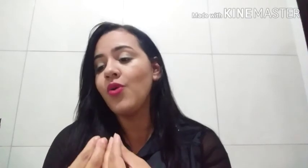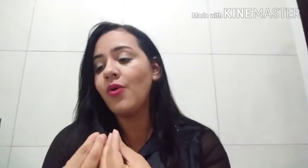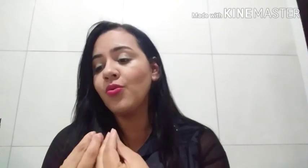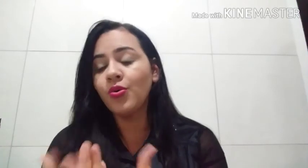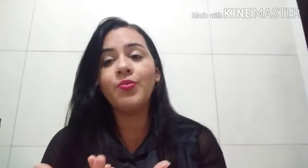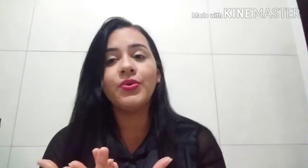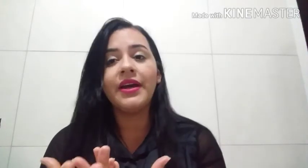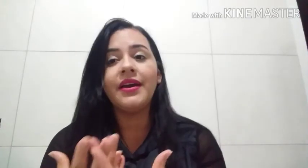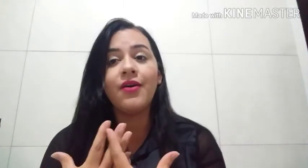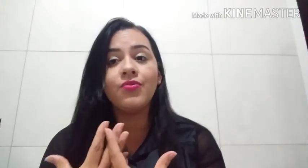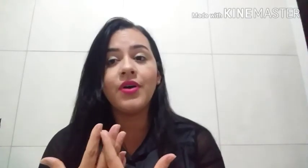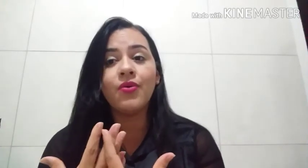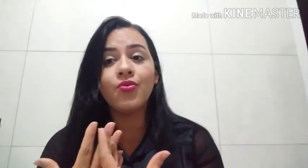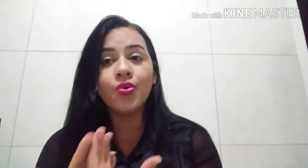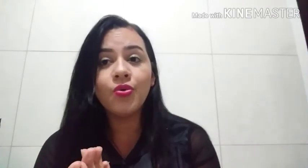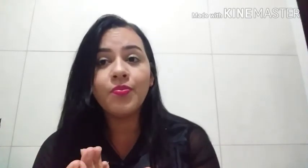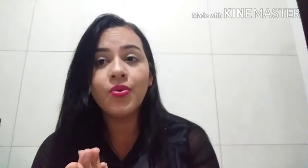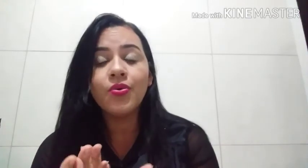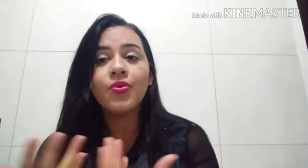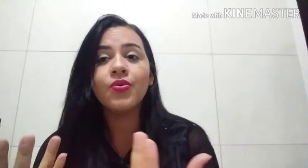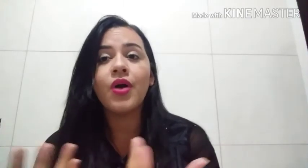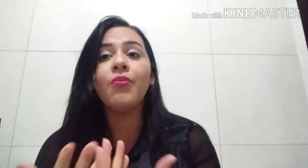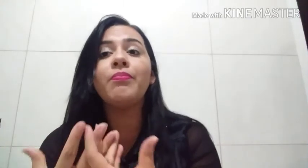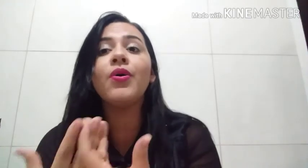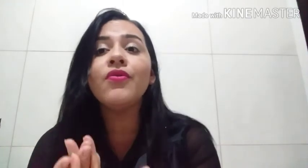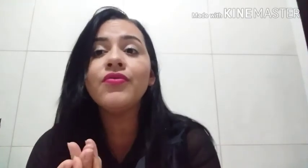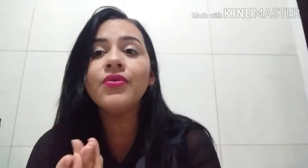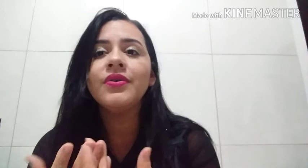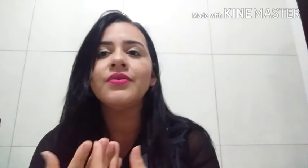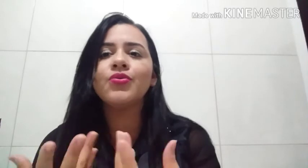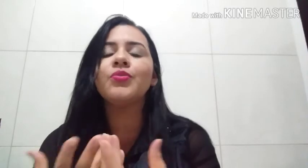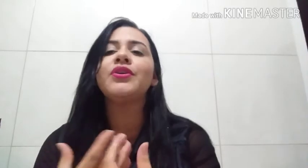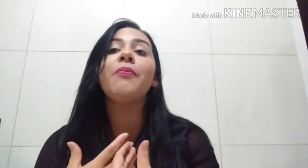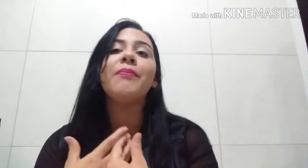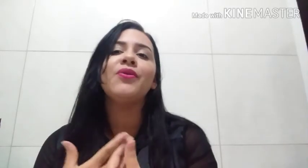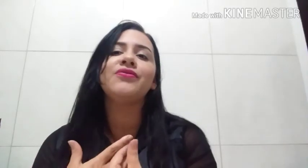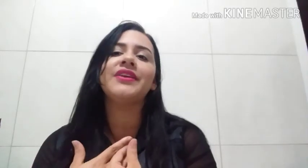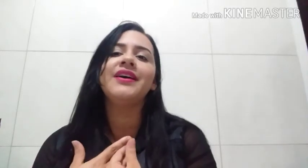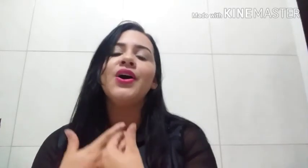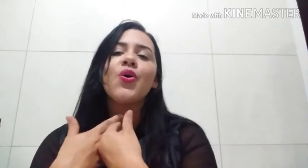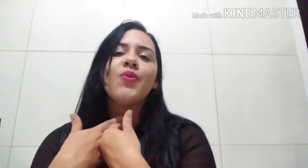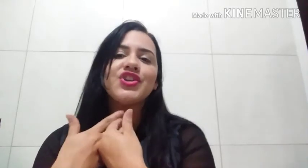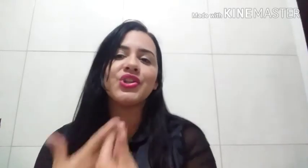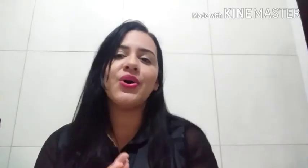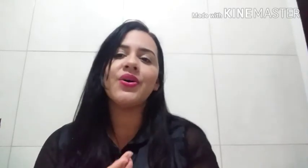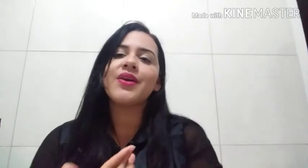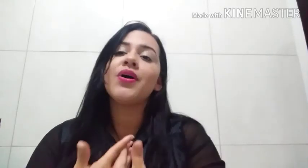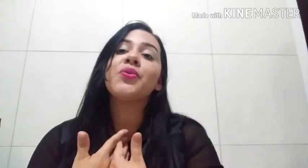um grupo, né? A um grupo, a um povo, um grupo não, um povo, né? Com a história e com a